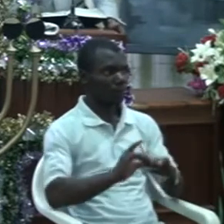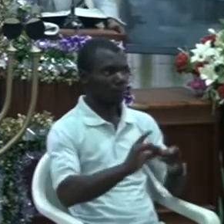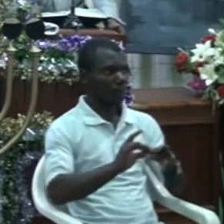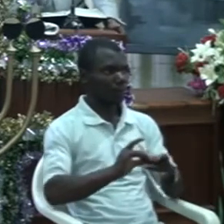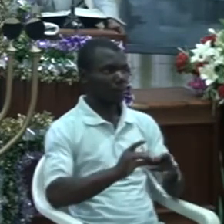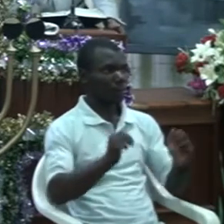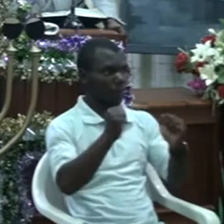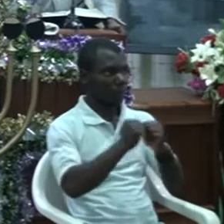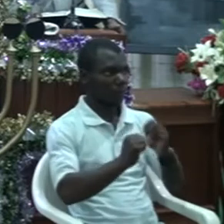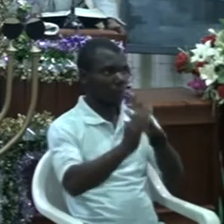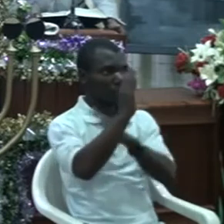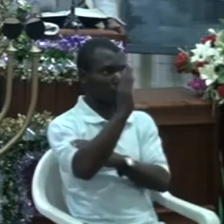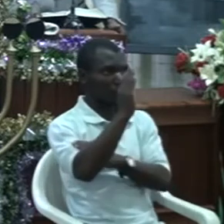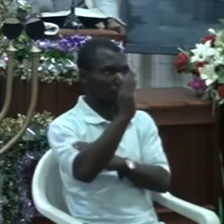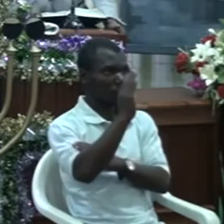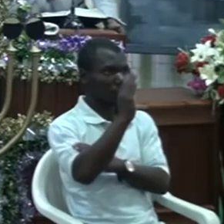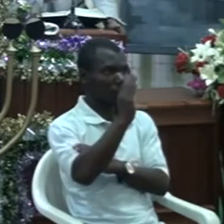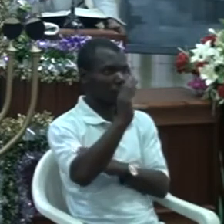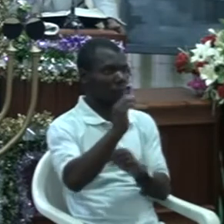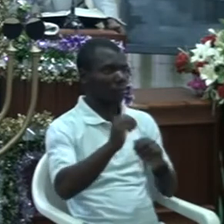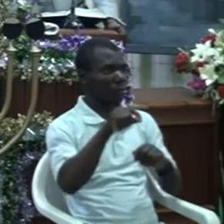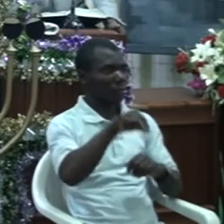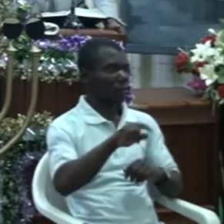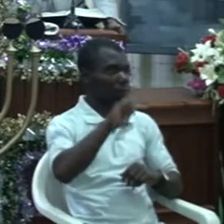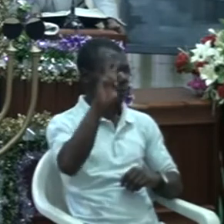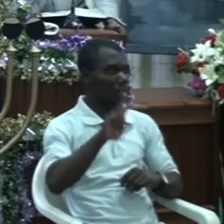Nous avons convenu avec Dieu que le vendredi,